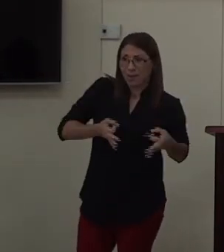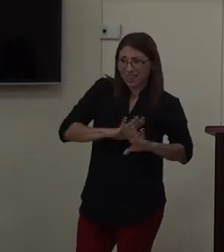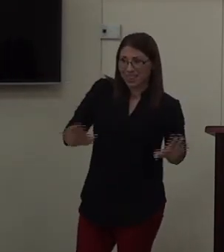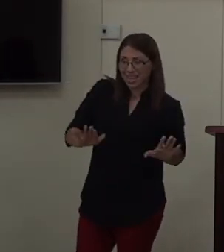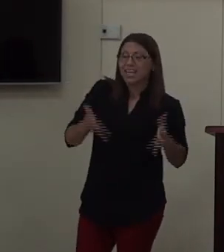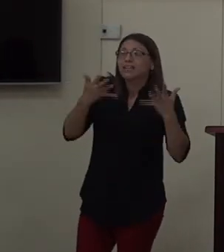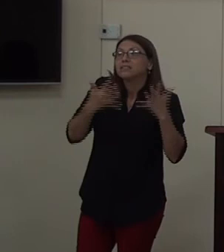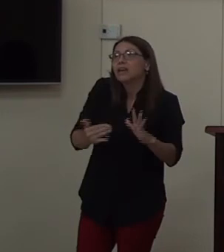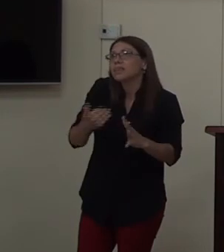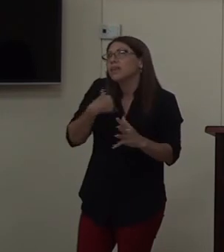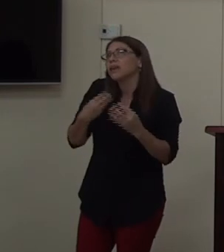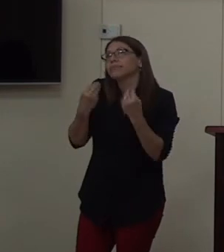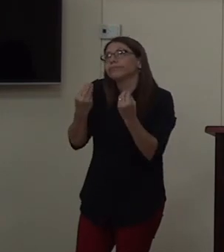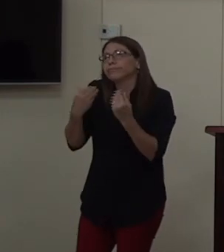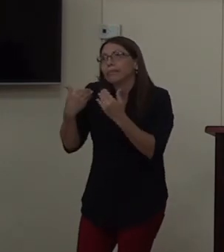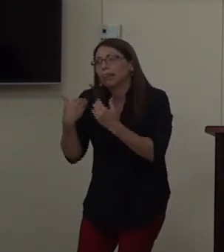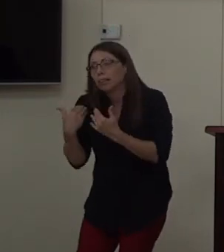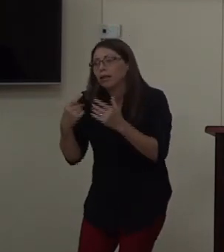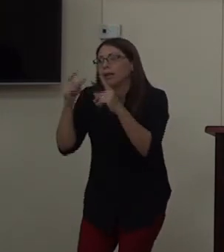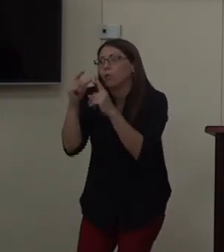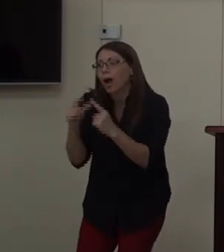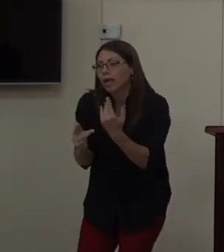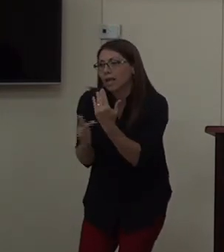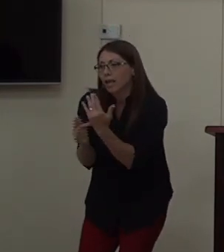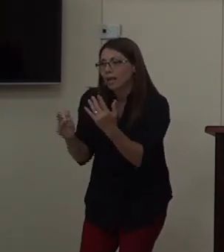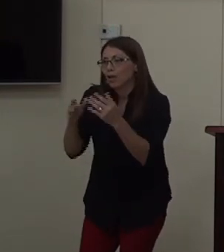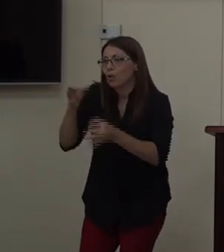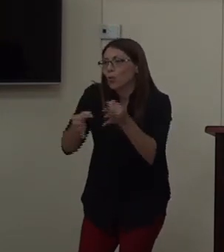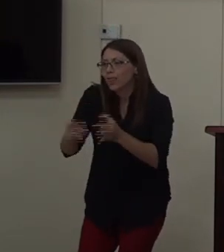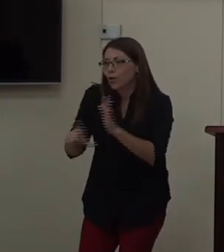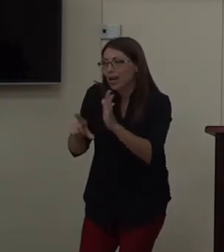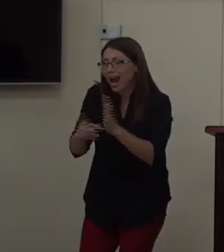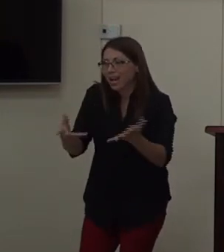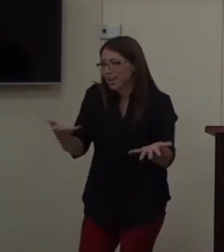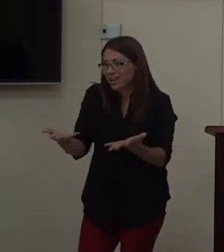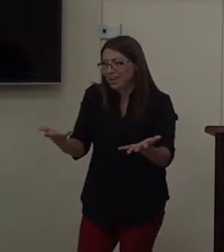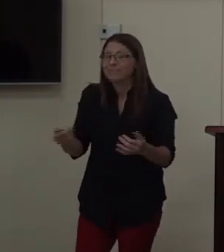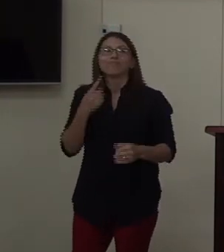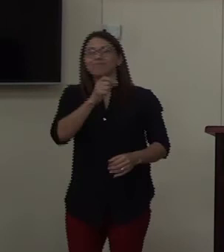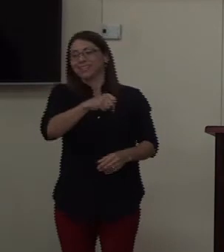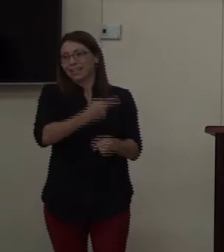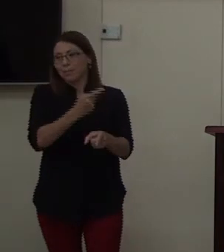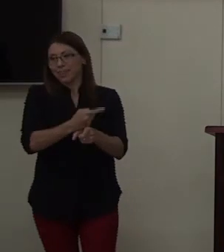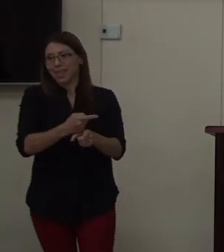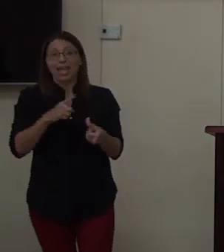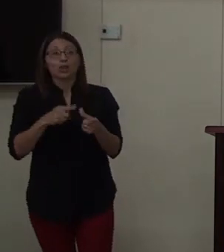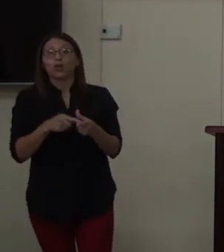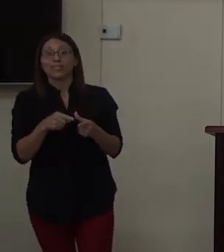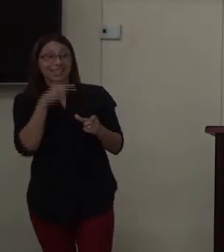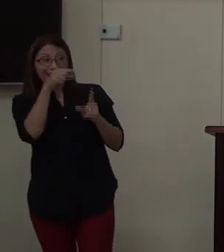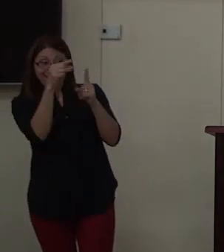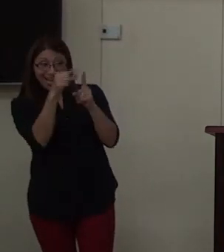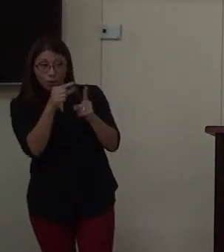la carga del lenguaje jurídico. Sí, exactamente. Y entonces, como intento, se trata de ese lenguaje jurídico que